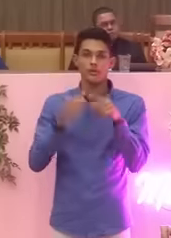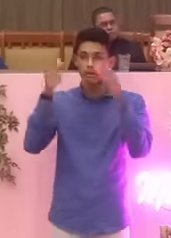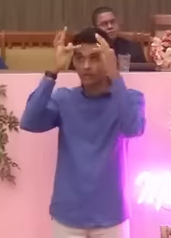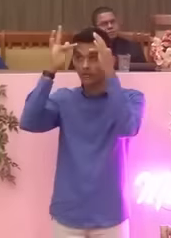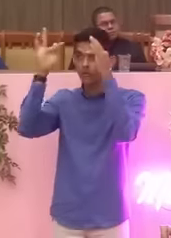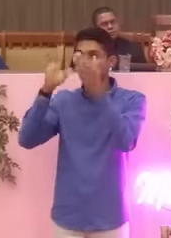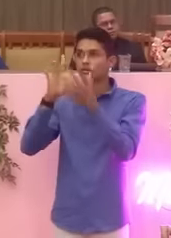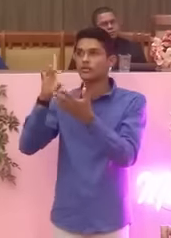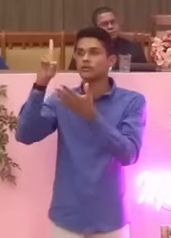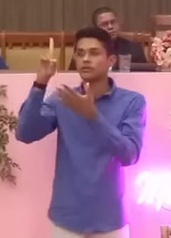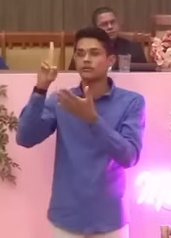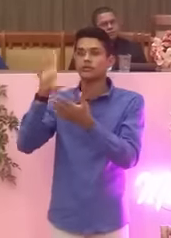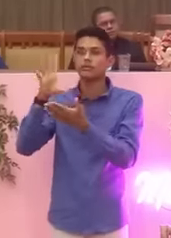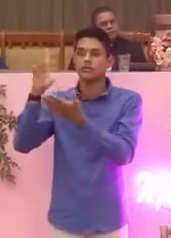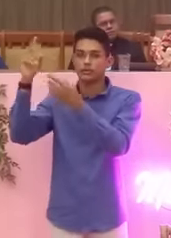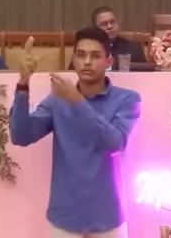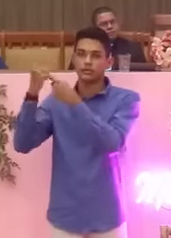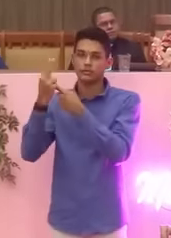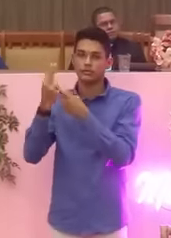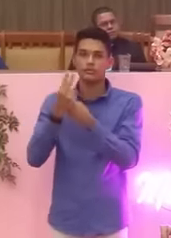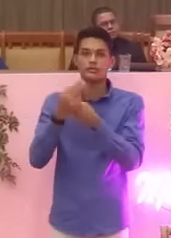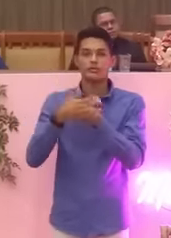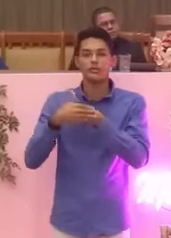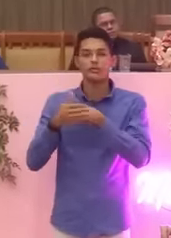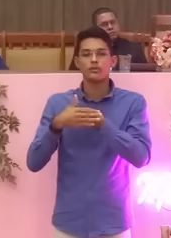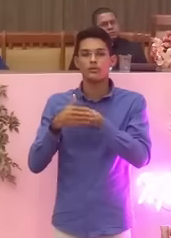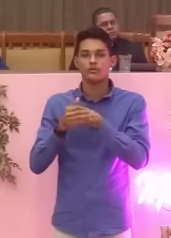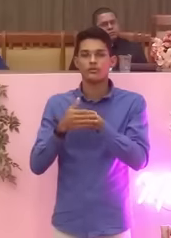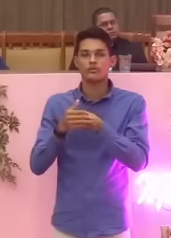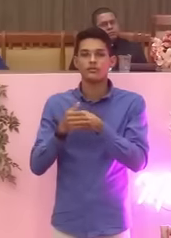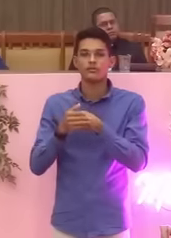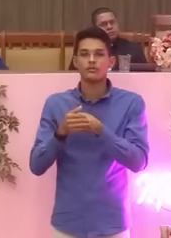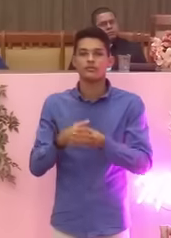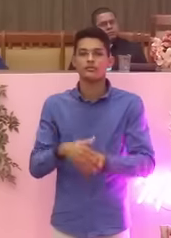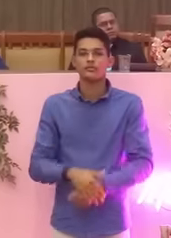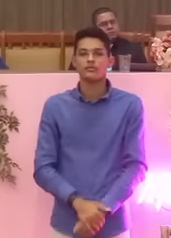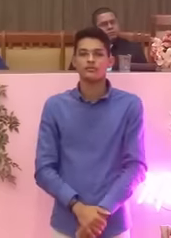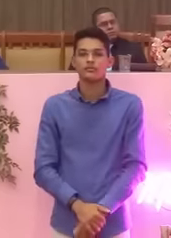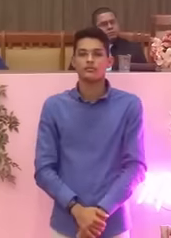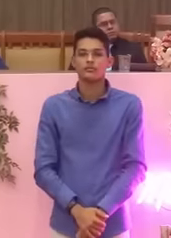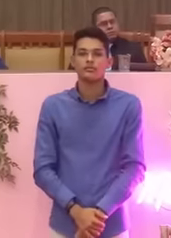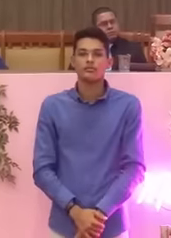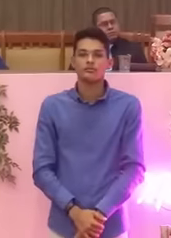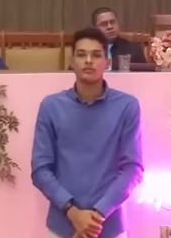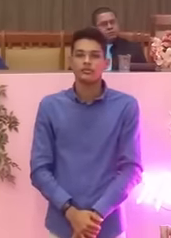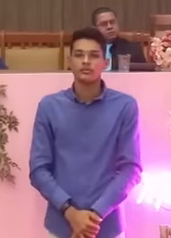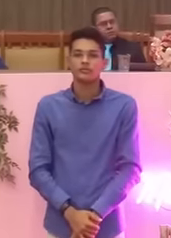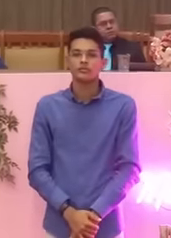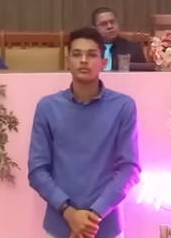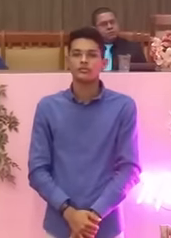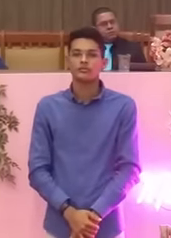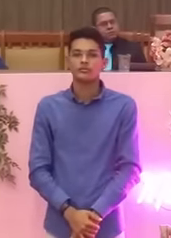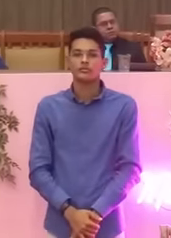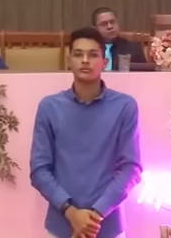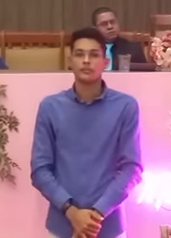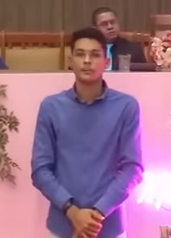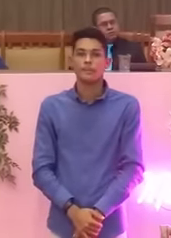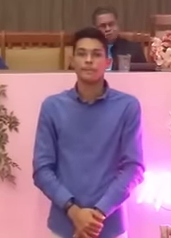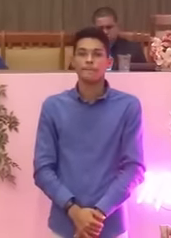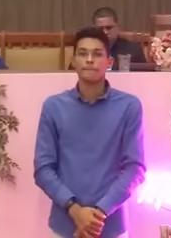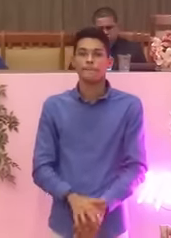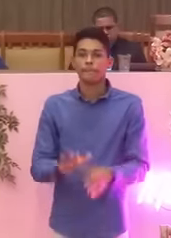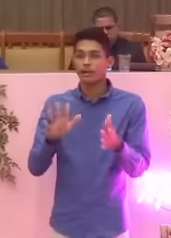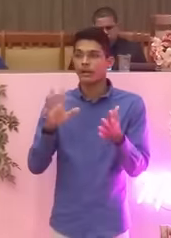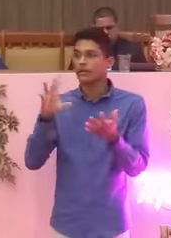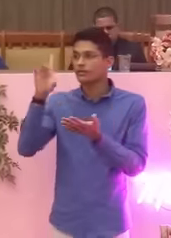dele para ter raiva tu pode falar aí é desse jeito mas quando Deus te ama e olha